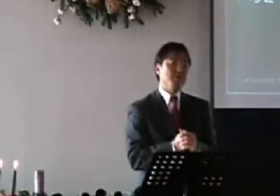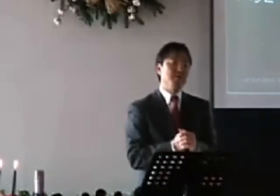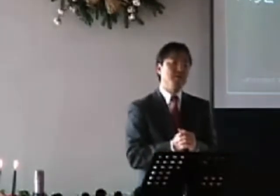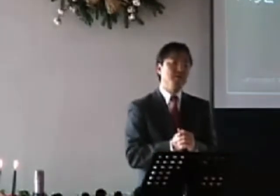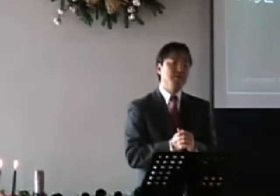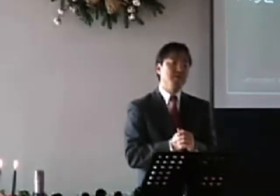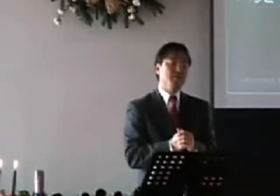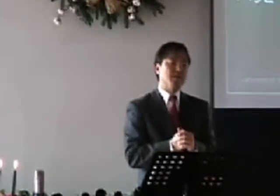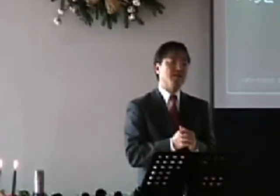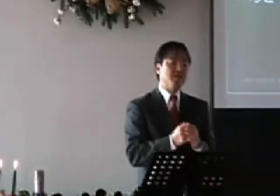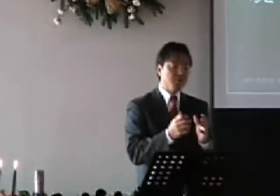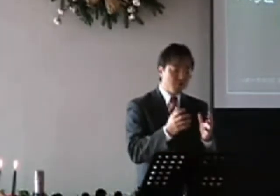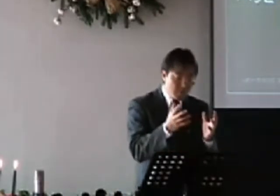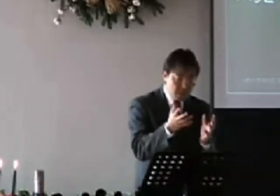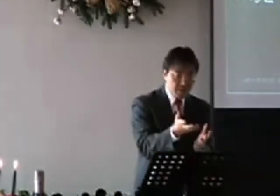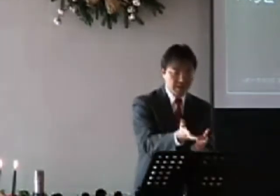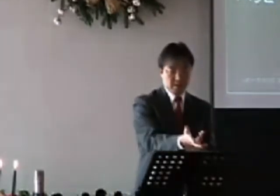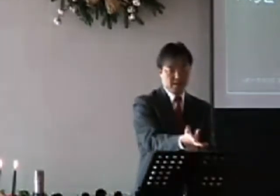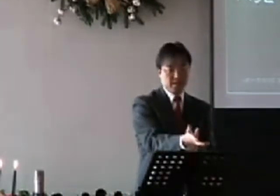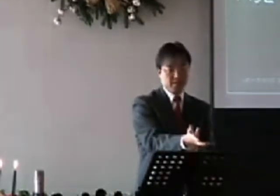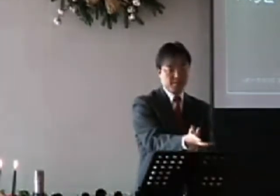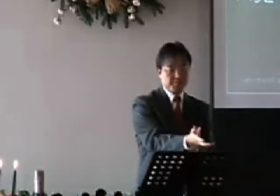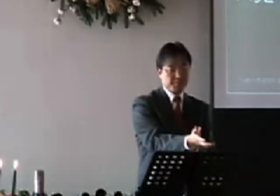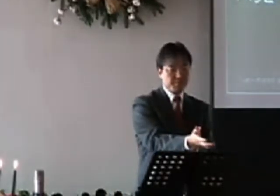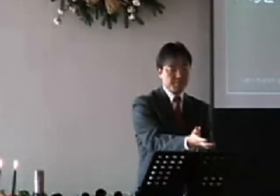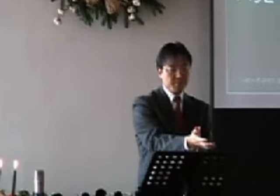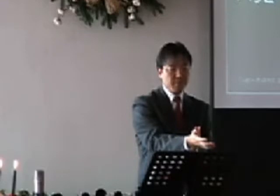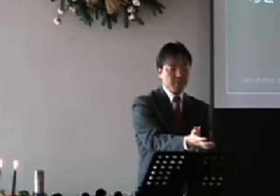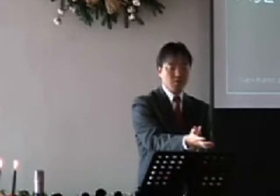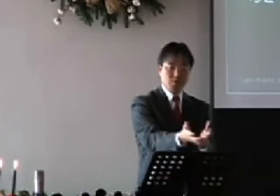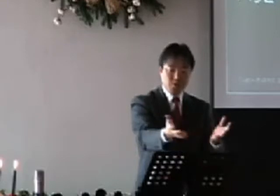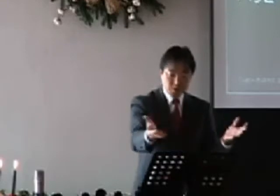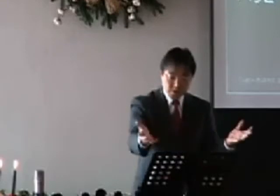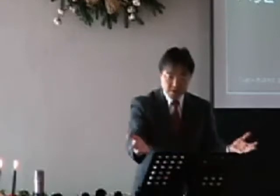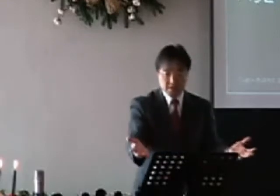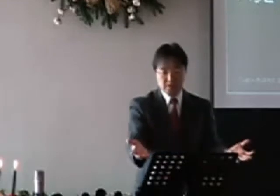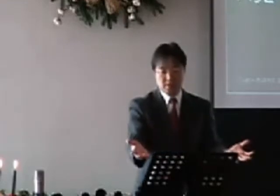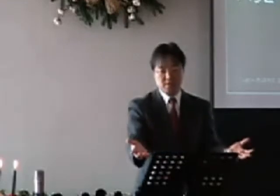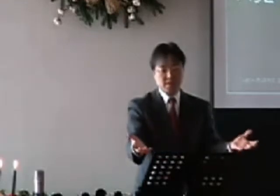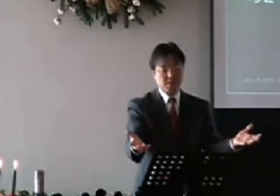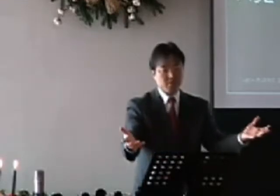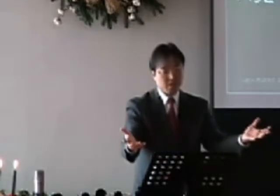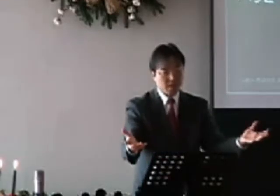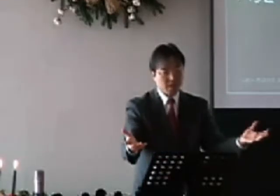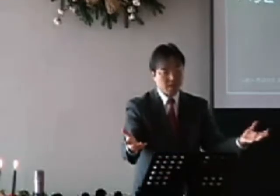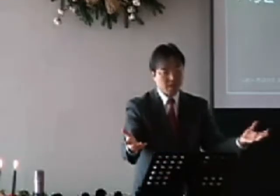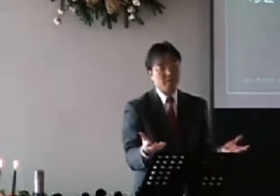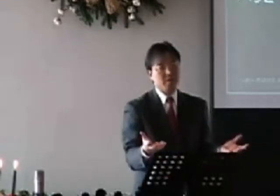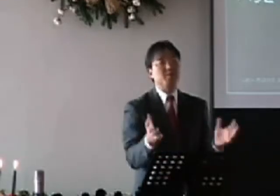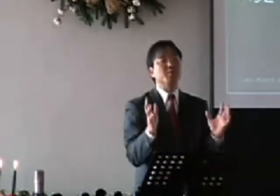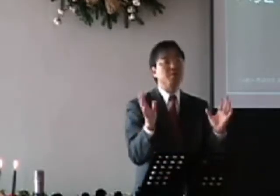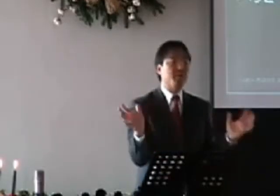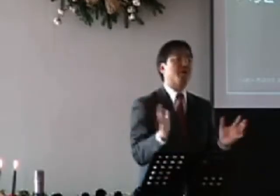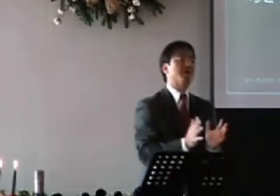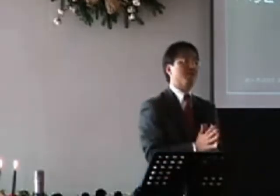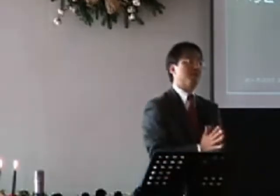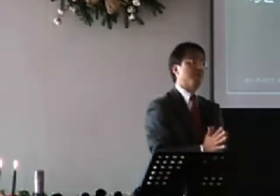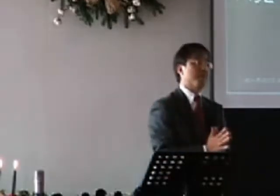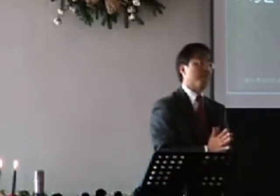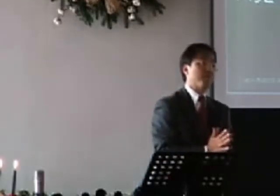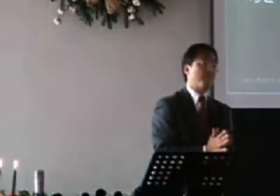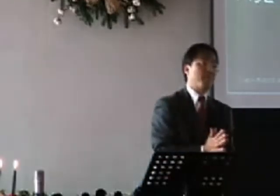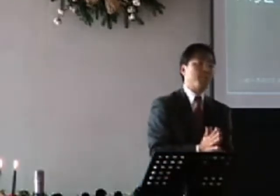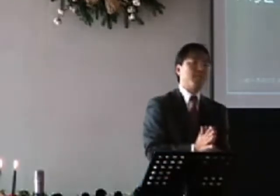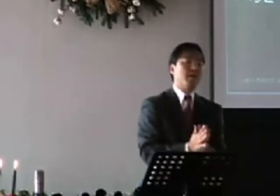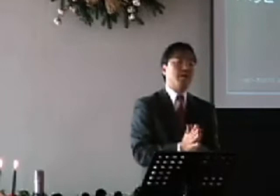神様と一緒に永遠の喜びの世界を生きることができるように私たちのところに来